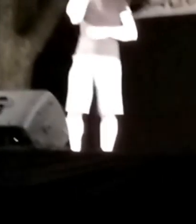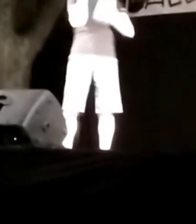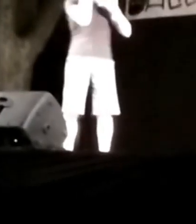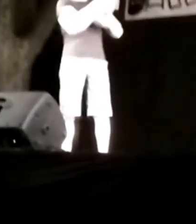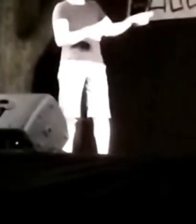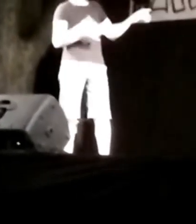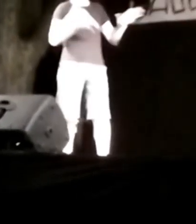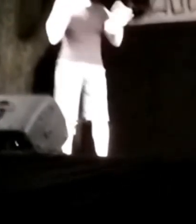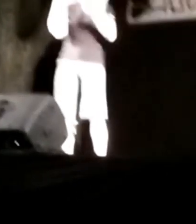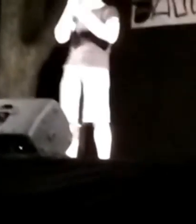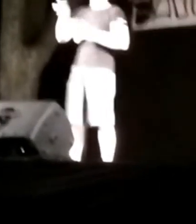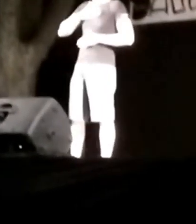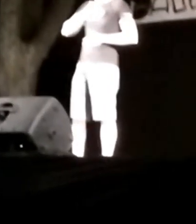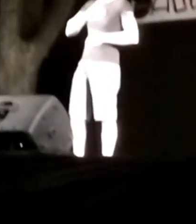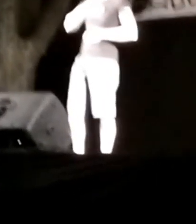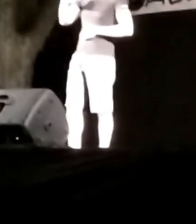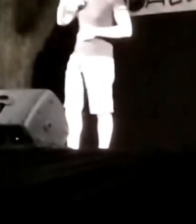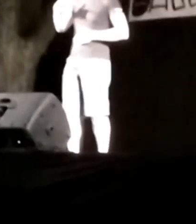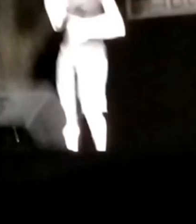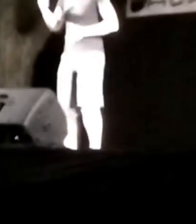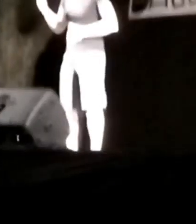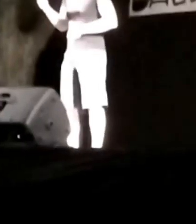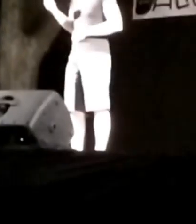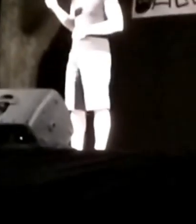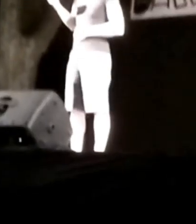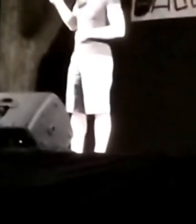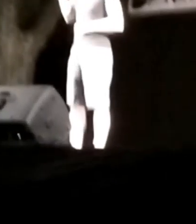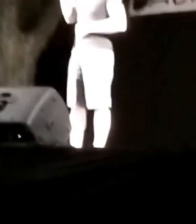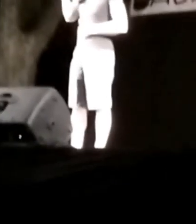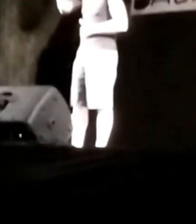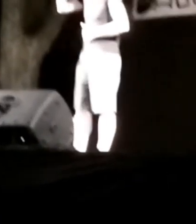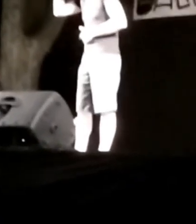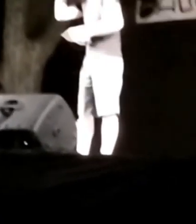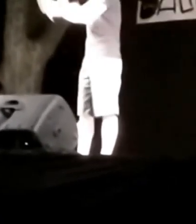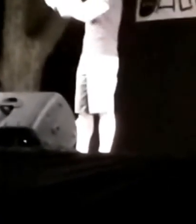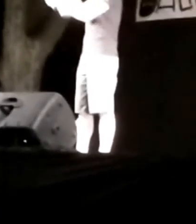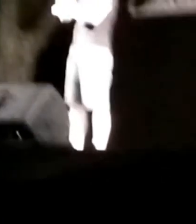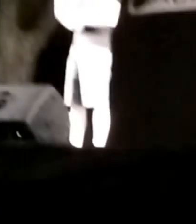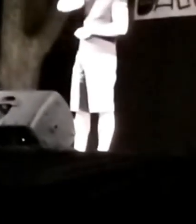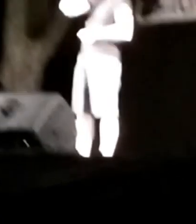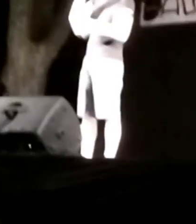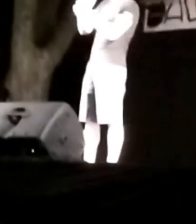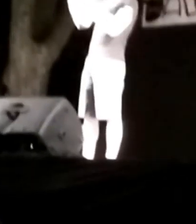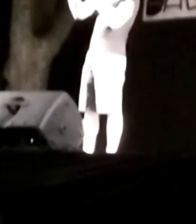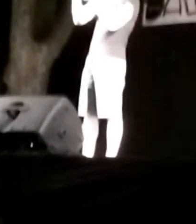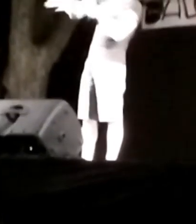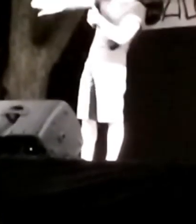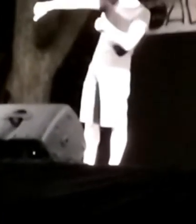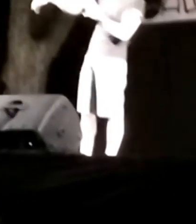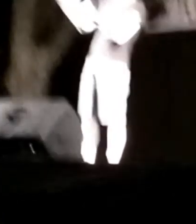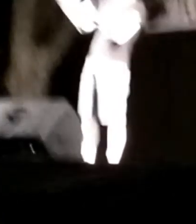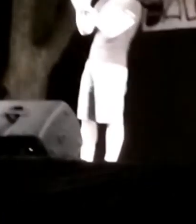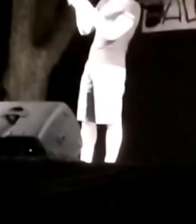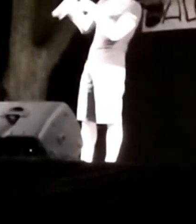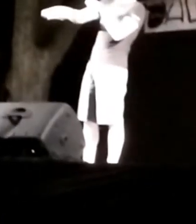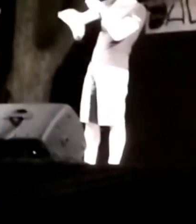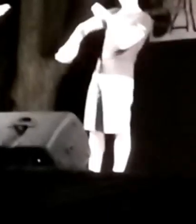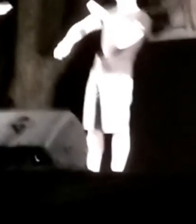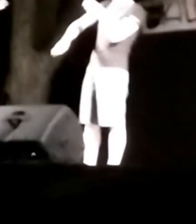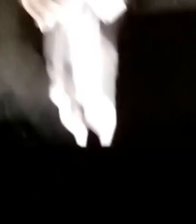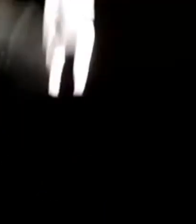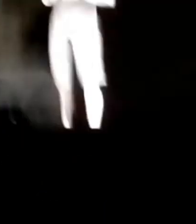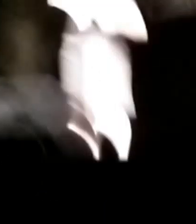pis nosaltres hi hem d'hostatjar uns turistes que ja estan esperant a baix a la porta de l'escala. Una cosa,